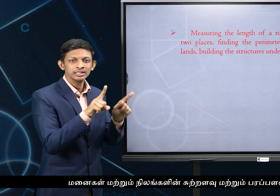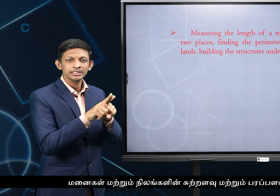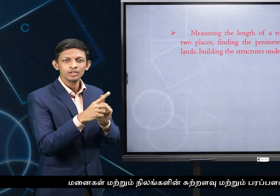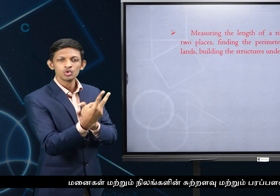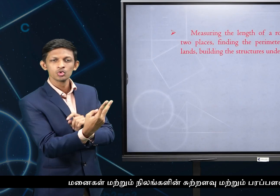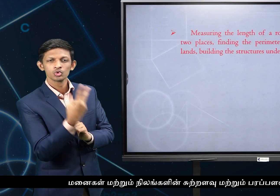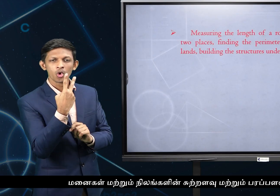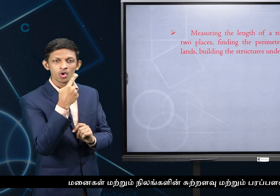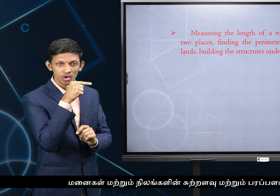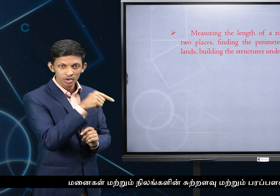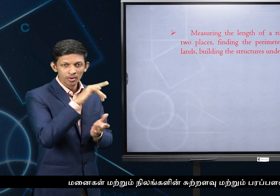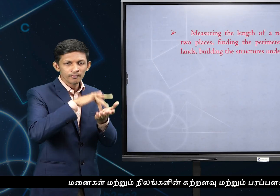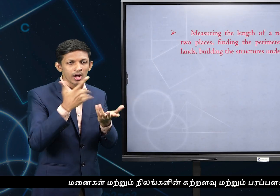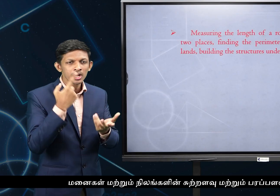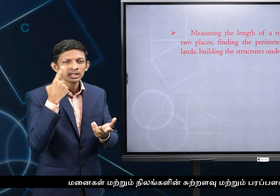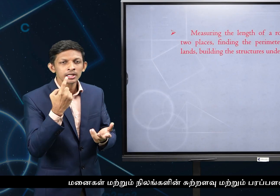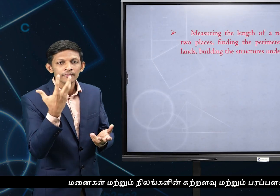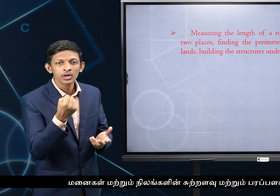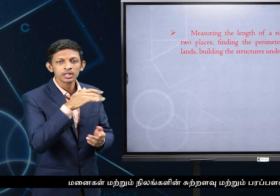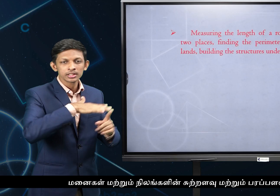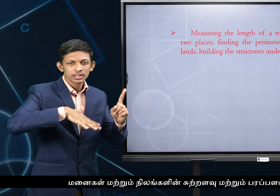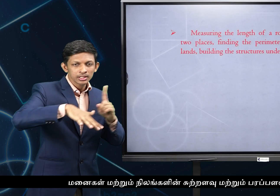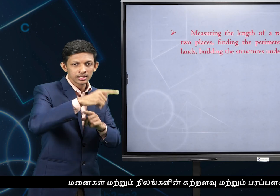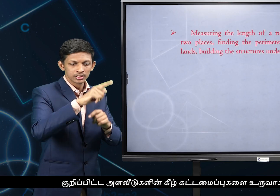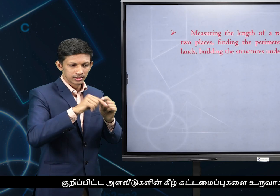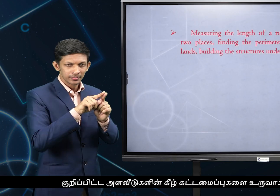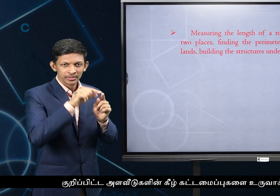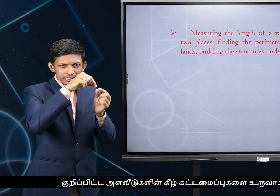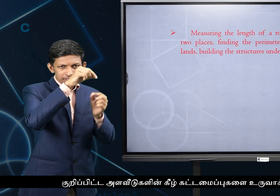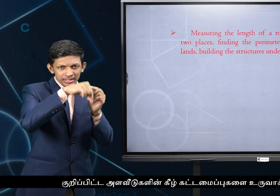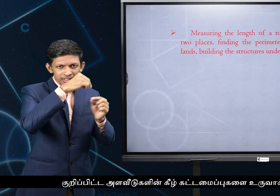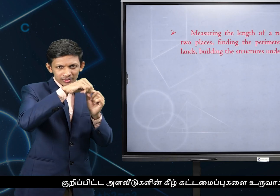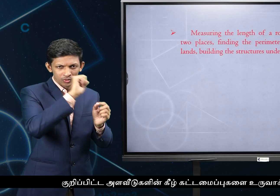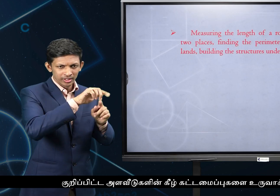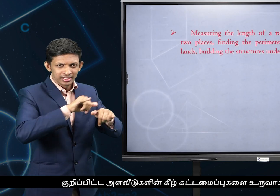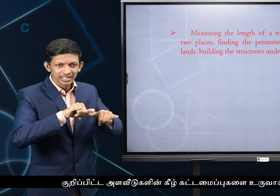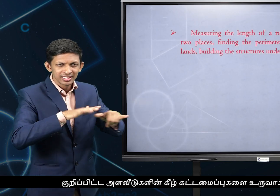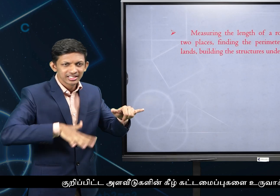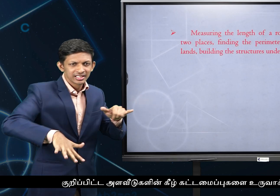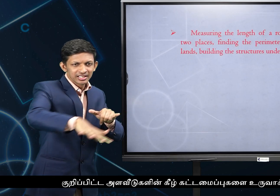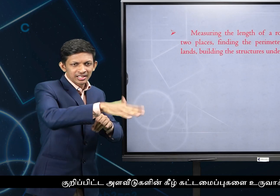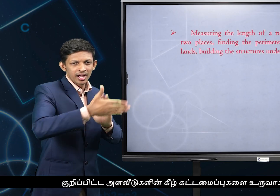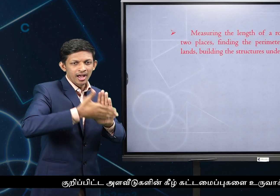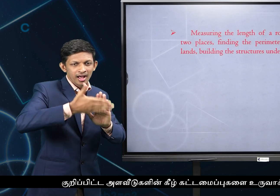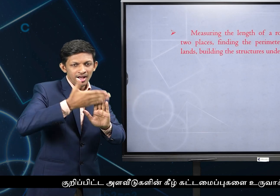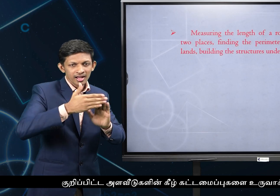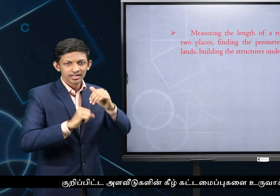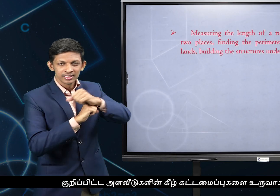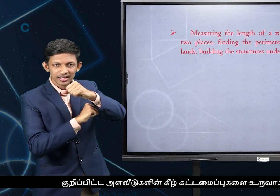நீளங்களின் சுற்றளவு மற்றும் பரப்பளவை கண்டறிதல், குறிப்பிட்ட அளவீடுகள் கீழ் கட்டமைப்புகளை